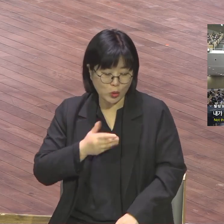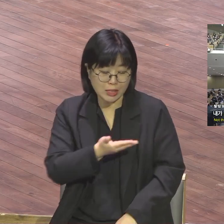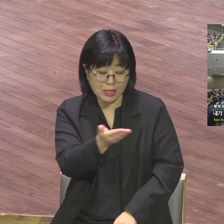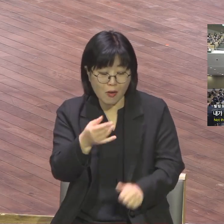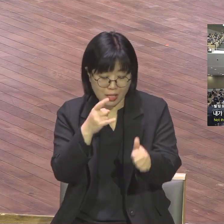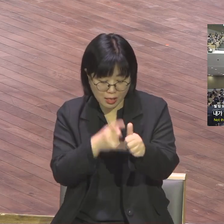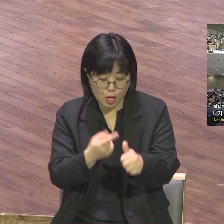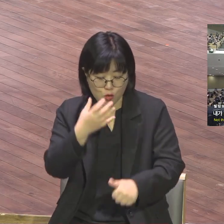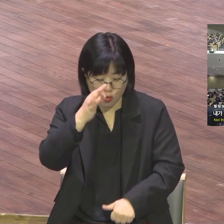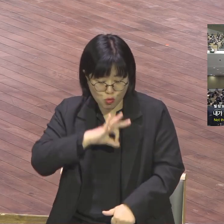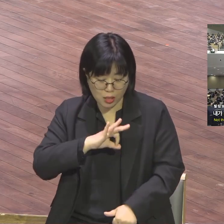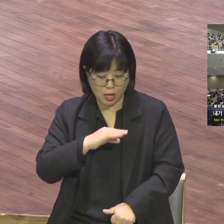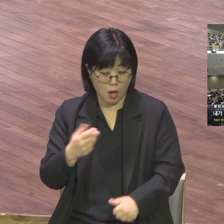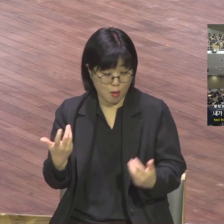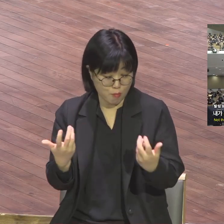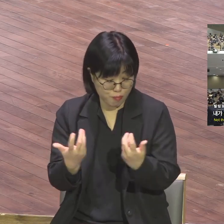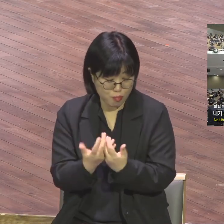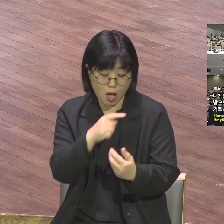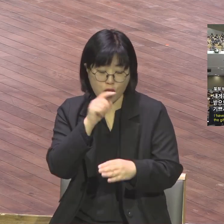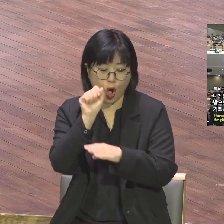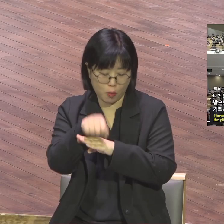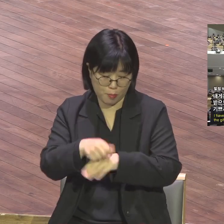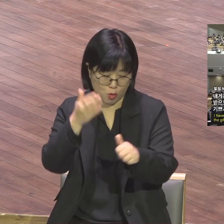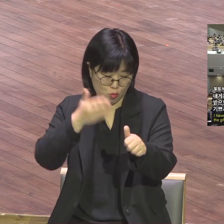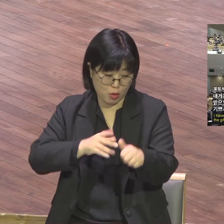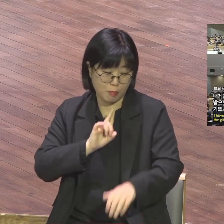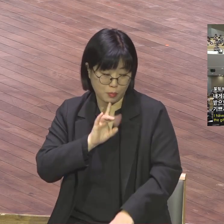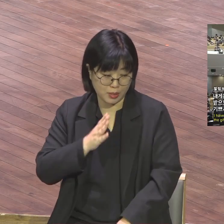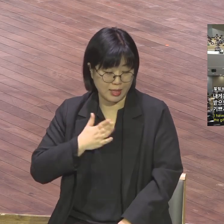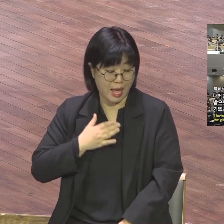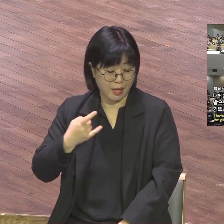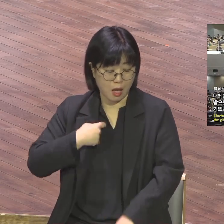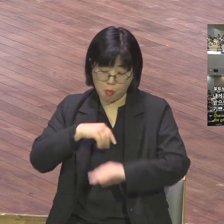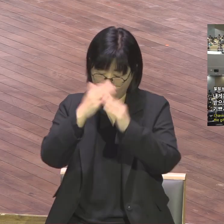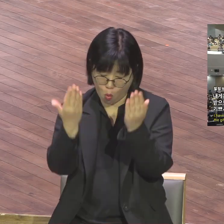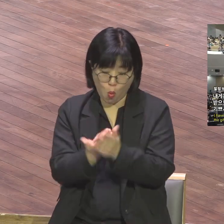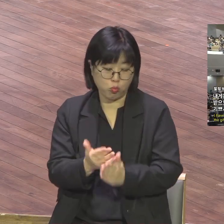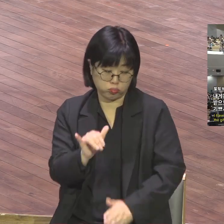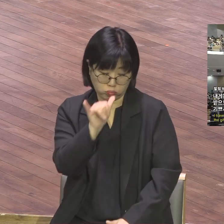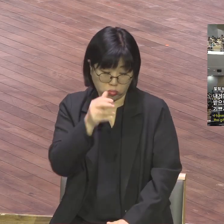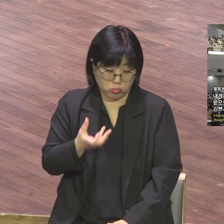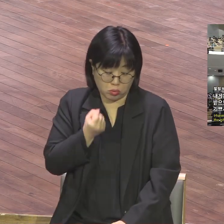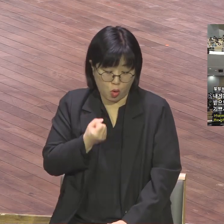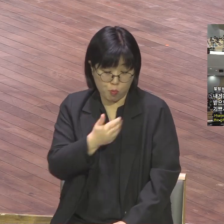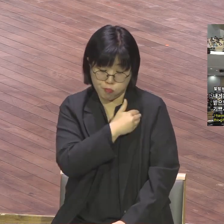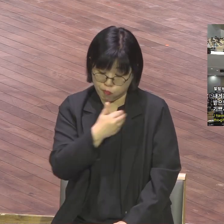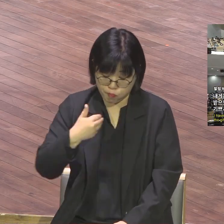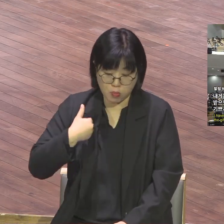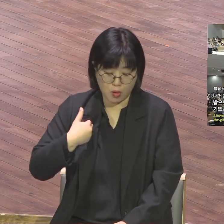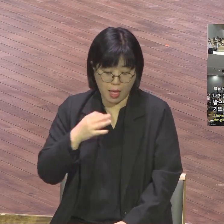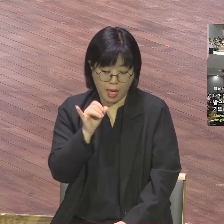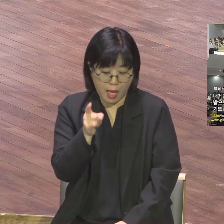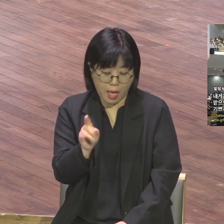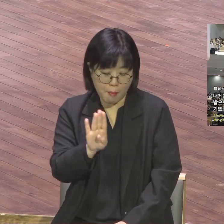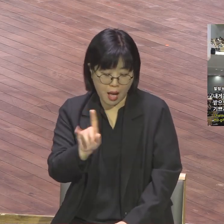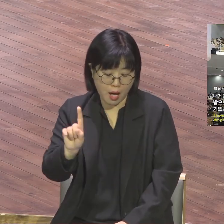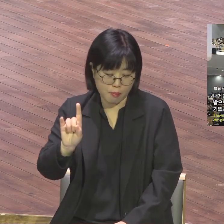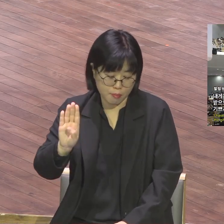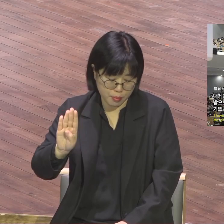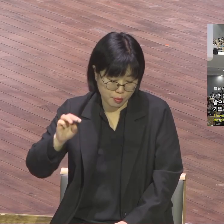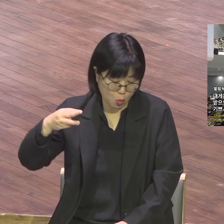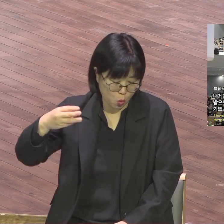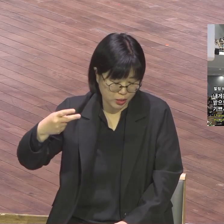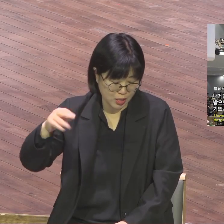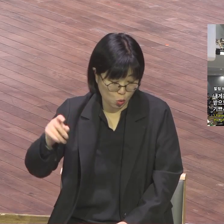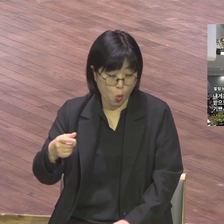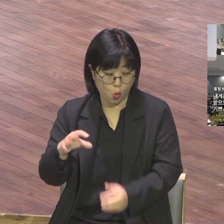너희에게 유익하도록 풍성한 열매를 구함이라. 내게는 모든 것이 있고 또 풍부한지라. 에바브로디도 편에 너희가